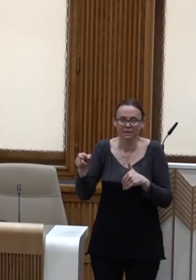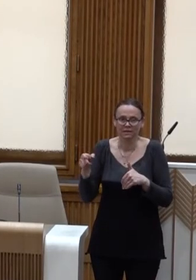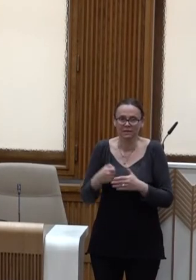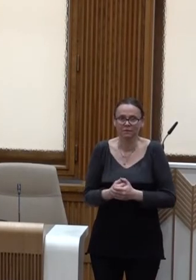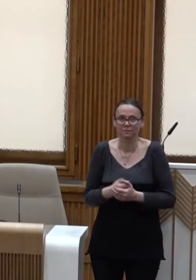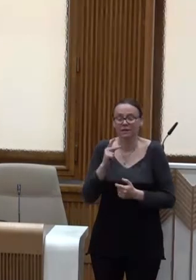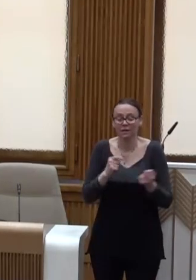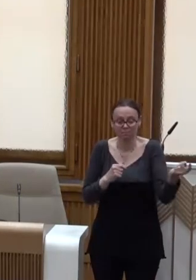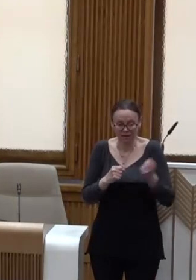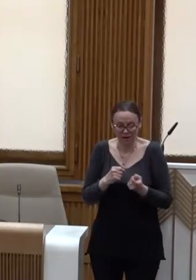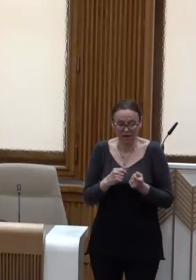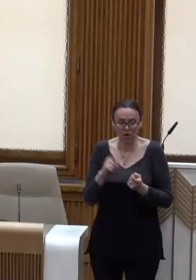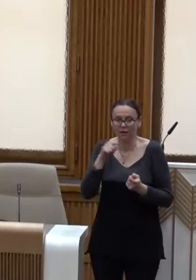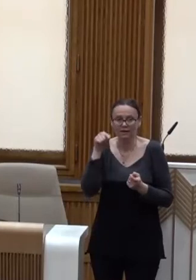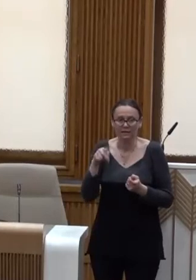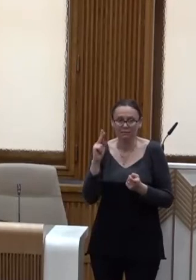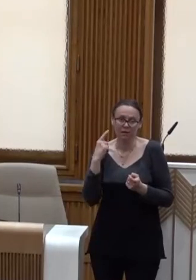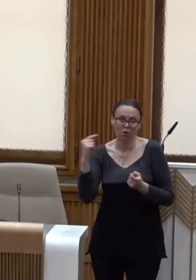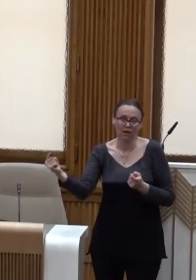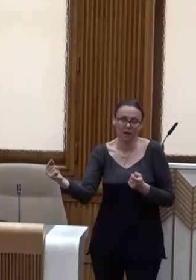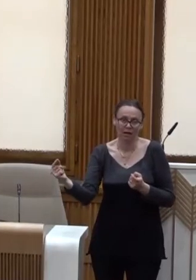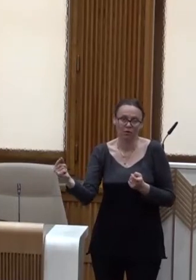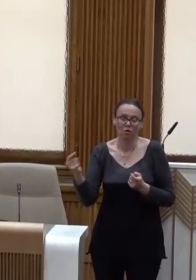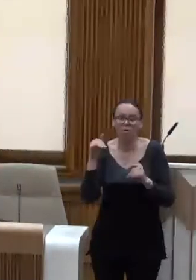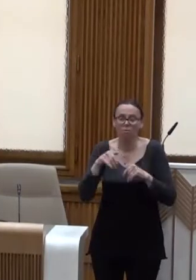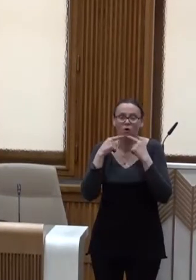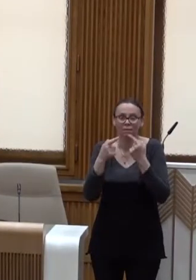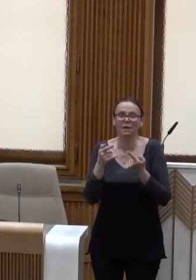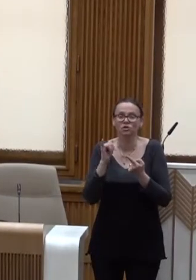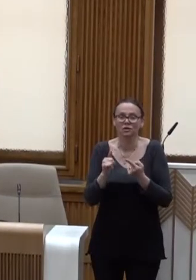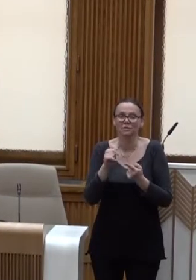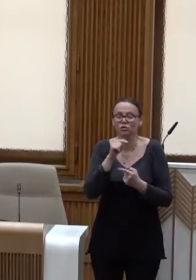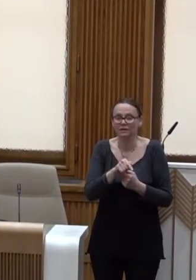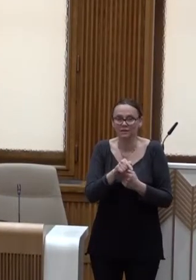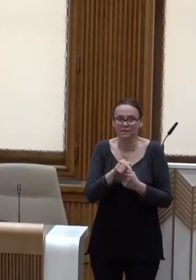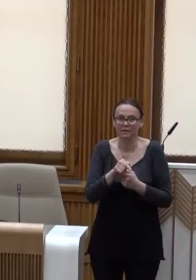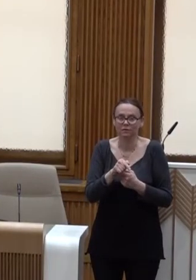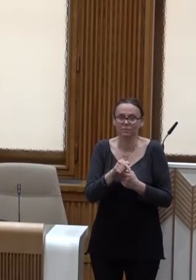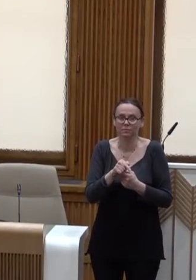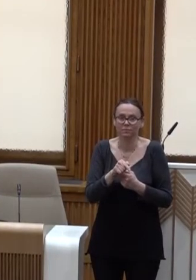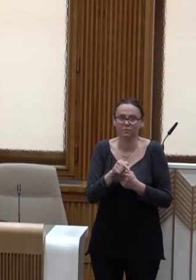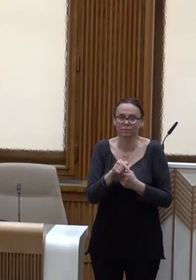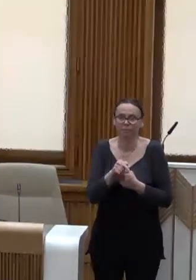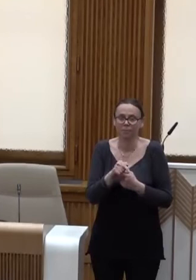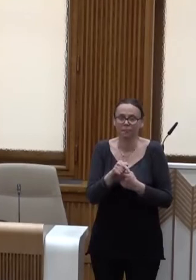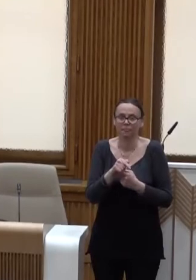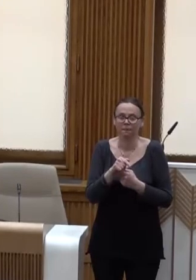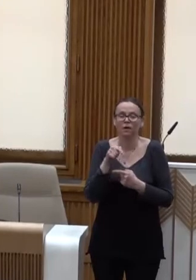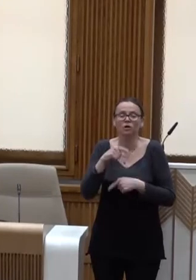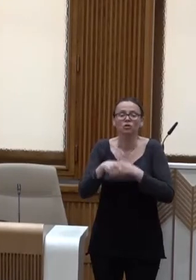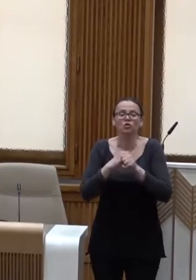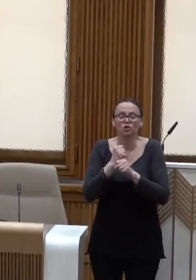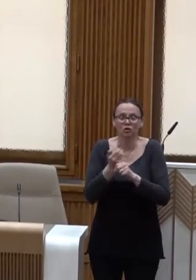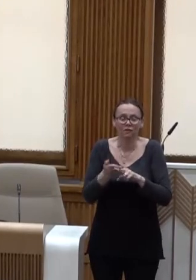pač prihajajo in tistimi, ki odhajajo, moram reči, da so ti stiki in to sodelovanje